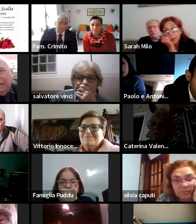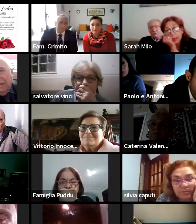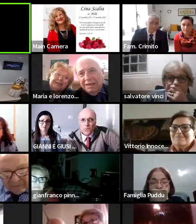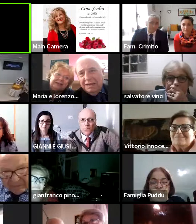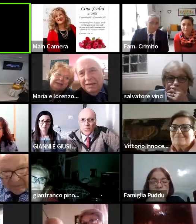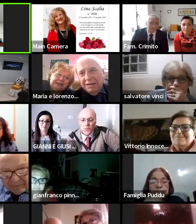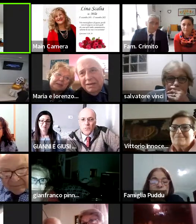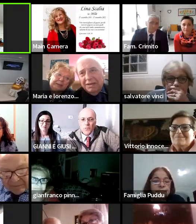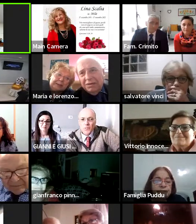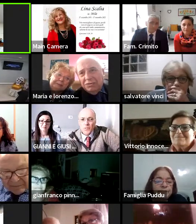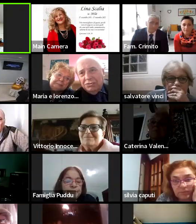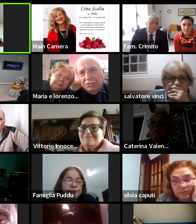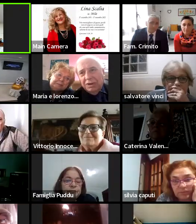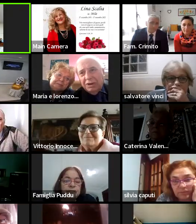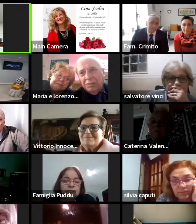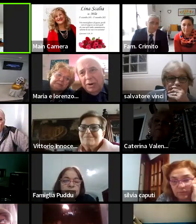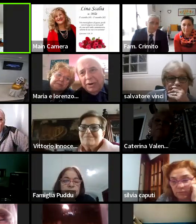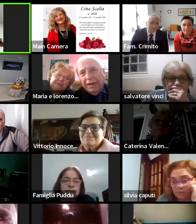ciao